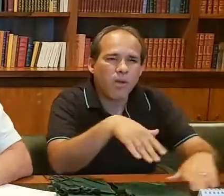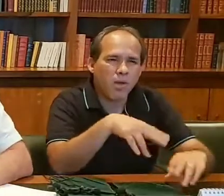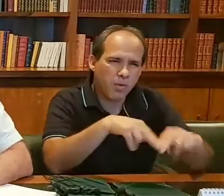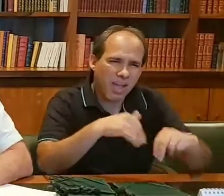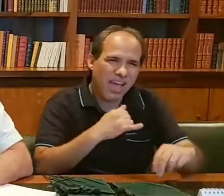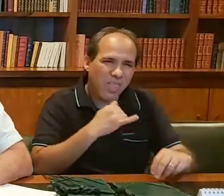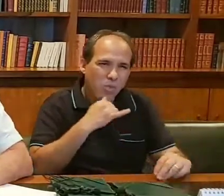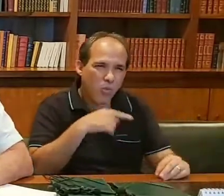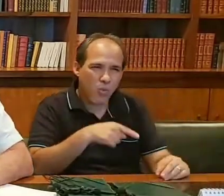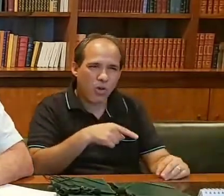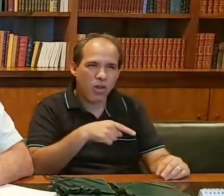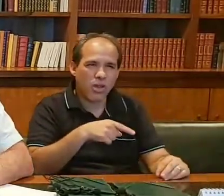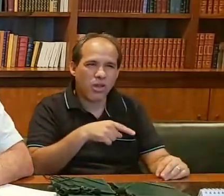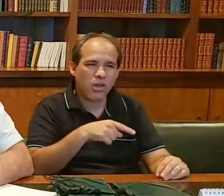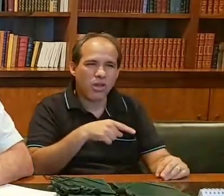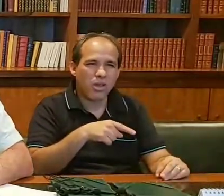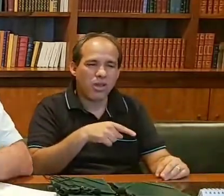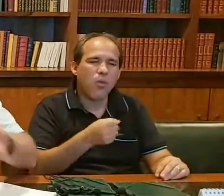MST?